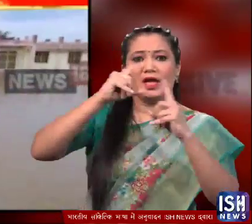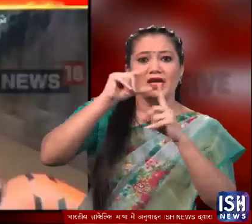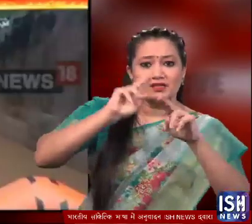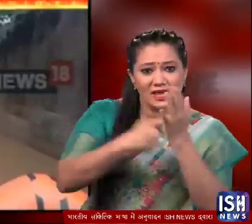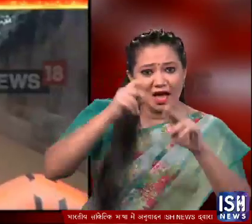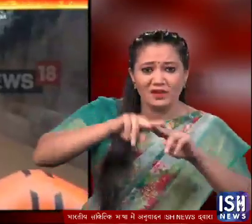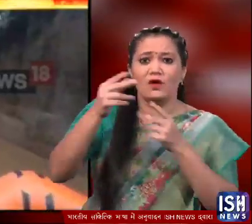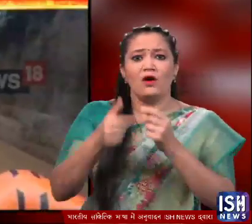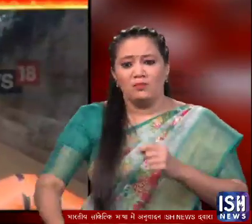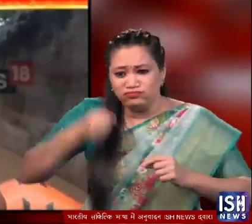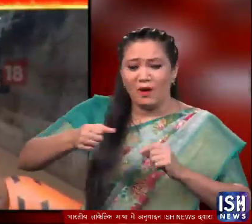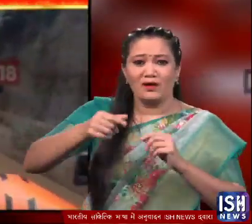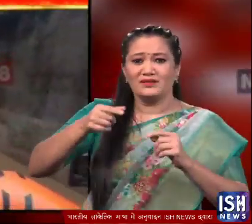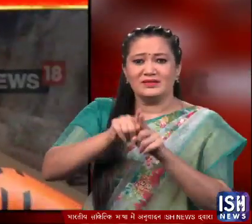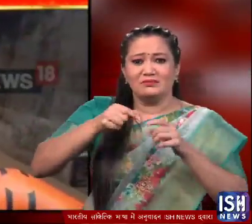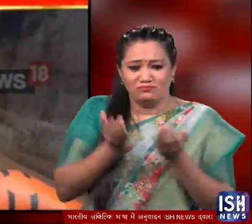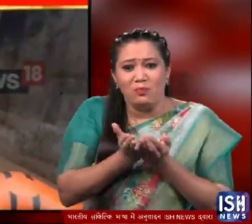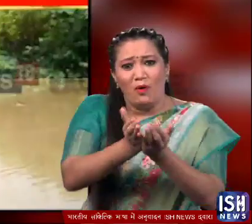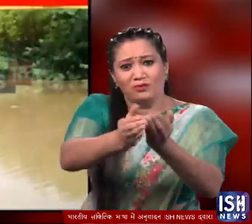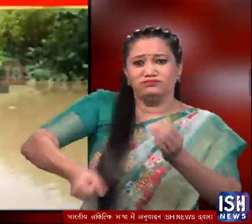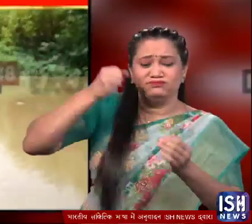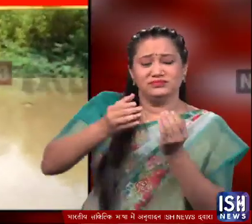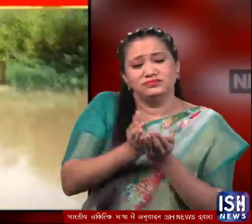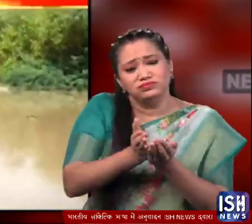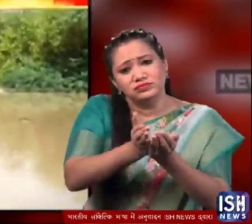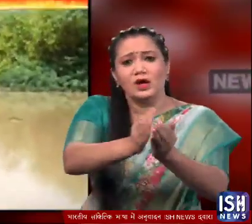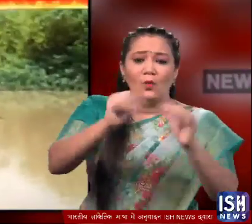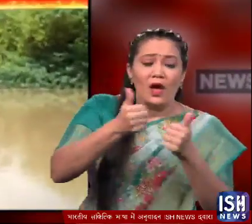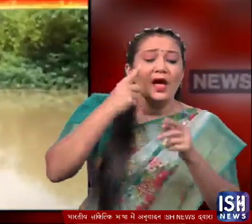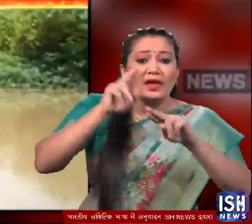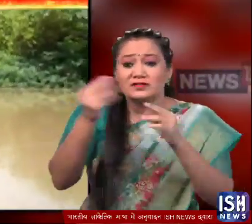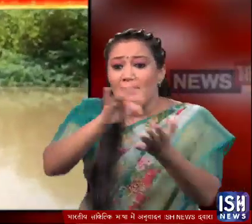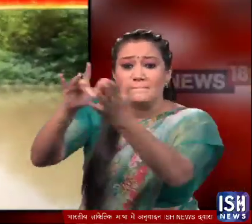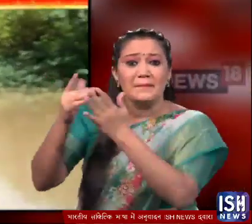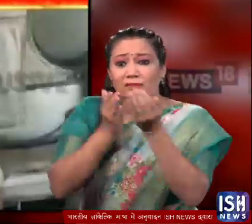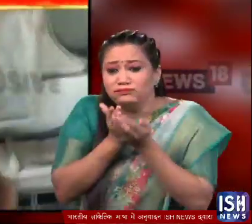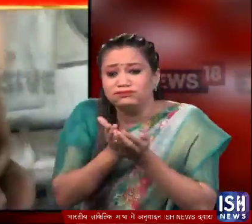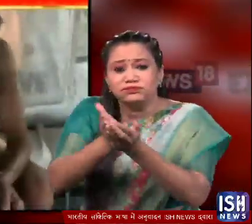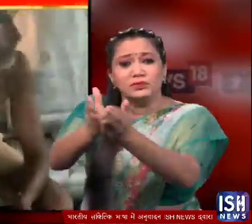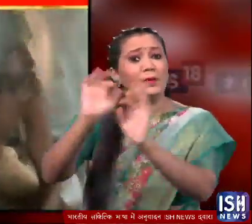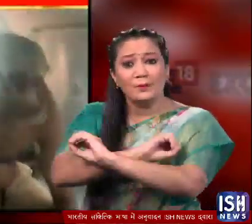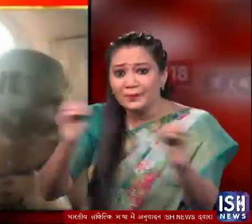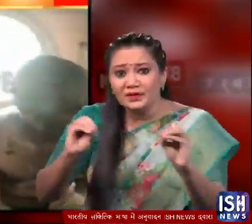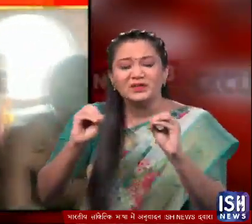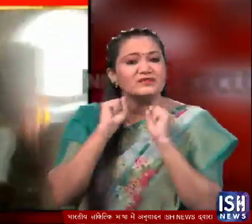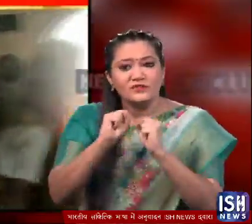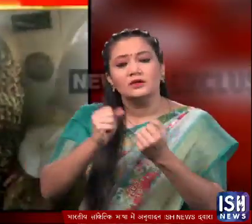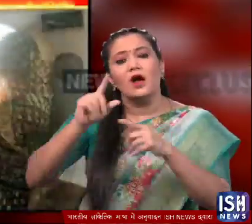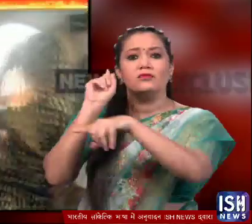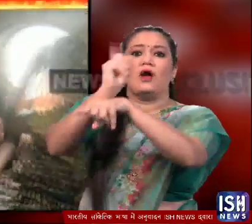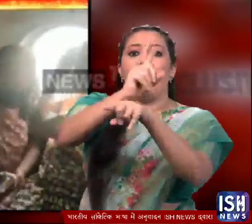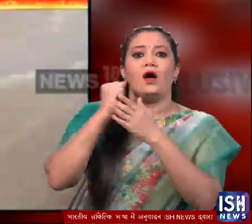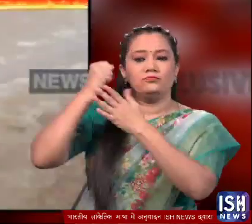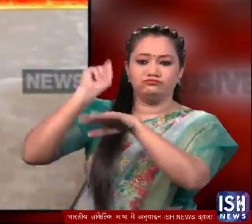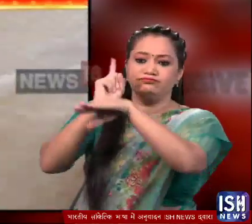जा सकती है, वहां तो लगातार नाव चक्कर लगा रही है, लेकिन जहां उसका जाना मुमकिन नहीं है, वहां हेलीकॉप्टर के जरिए जान बचाई जा रही